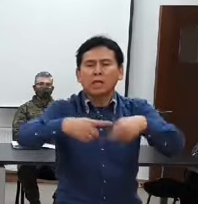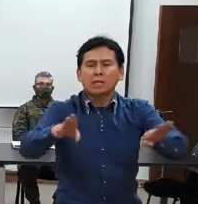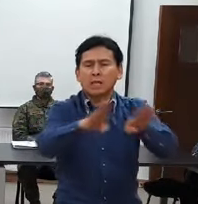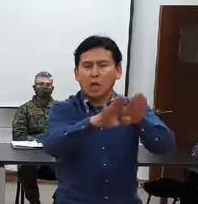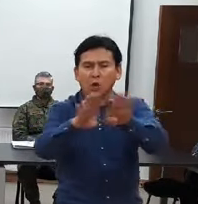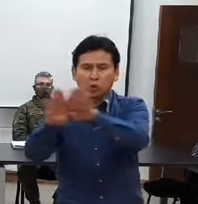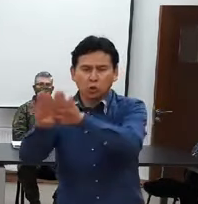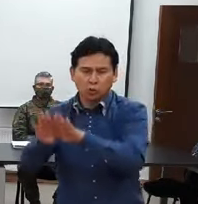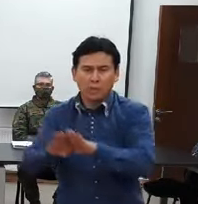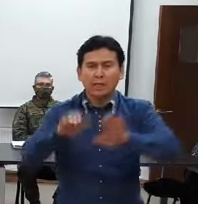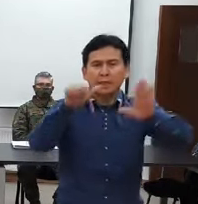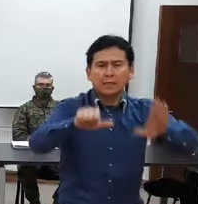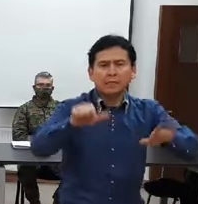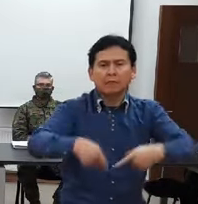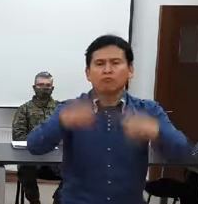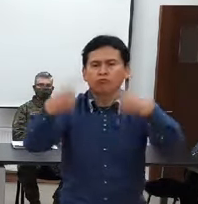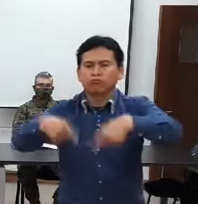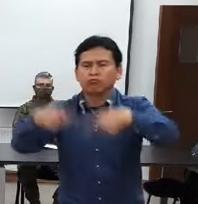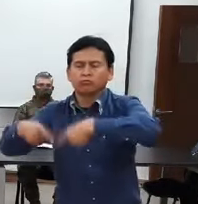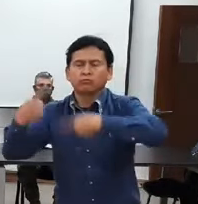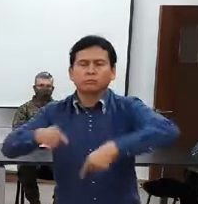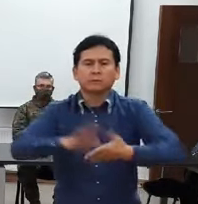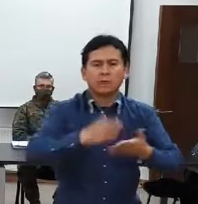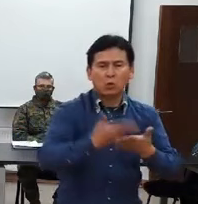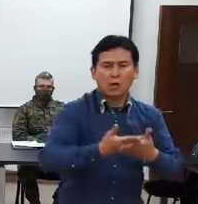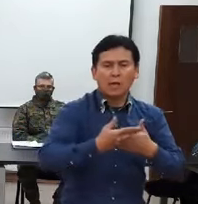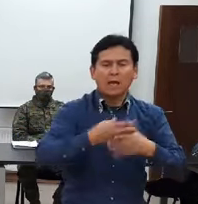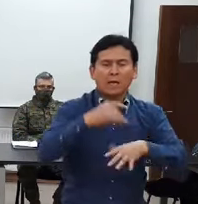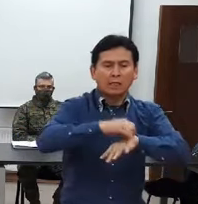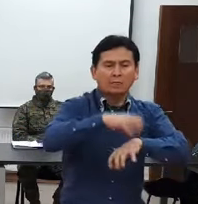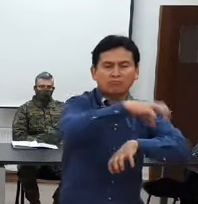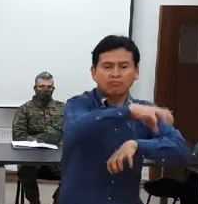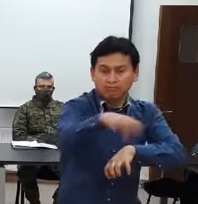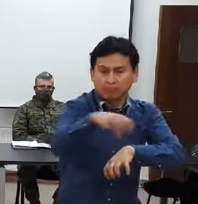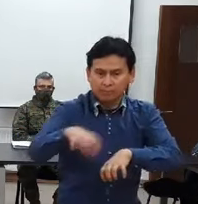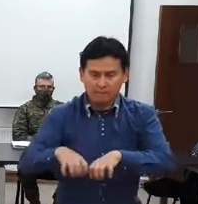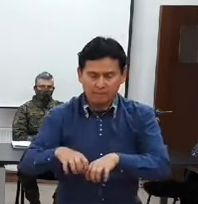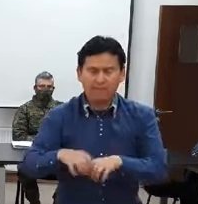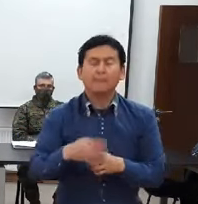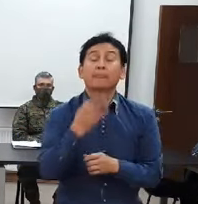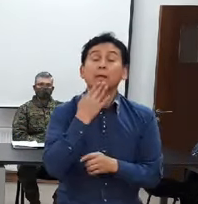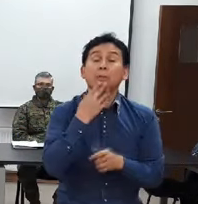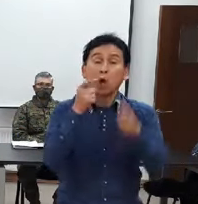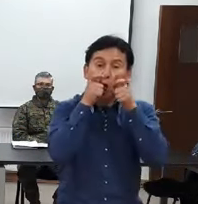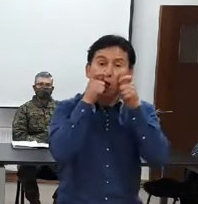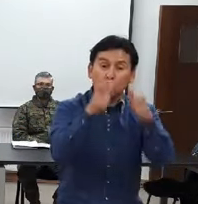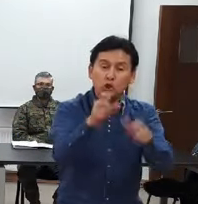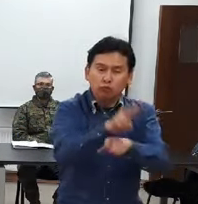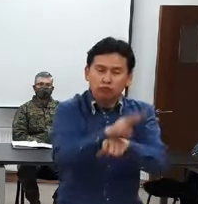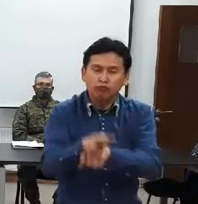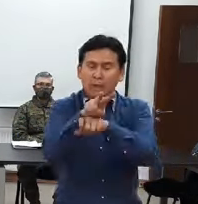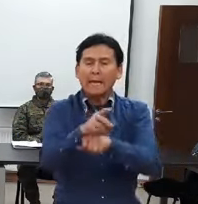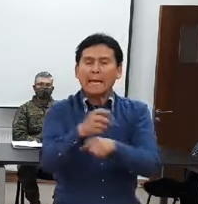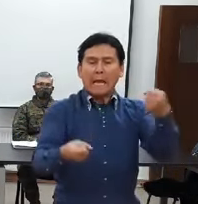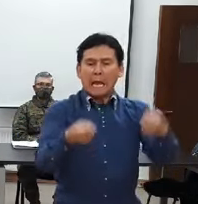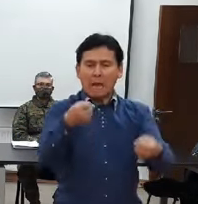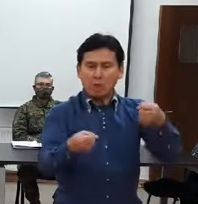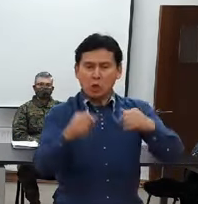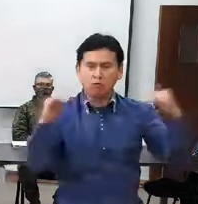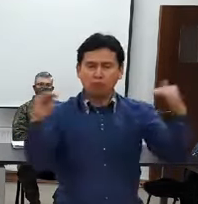instalación de las 16 barreras y aduanas sanitarias en toda nuestra frontera regional, los controles camineros que se